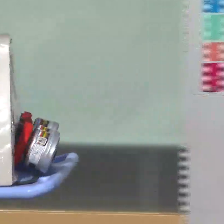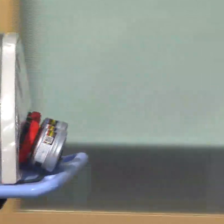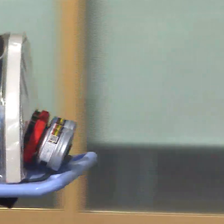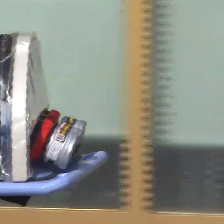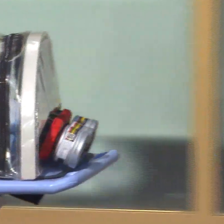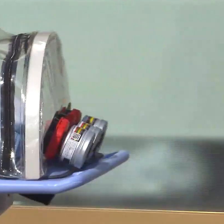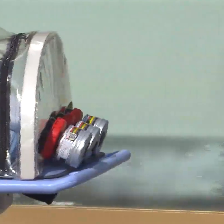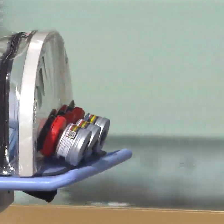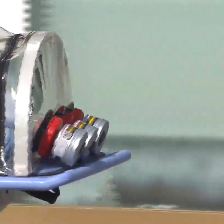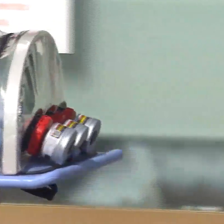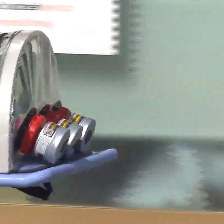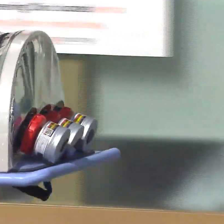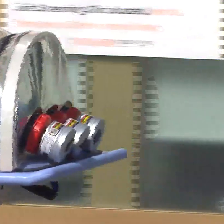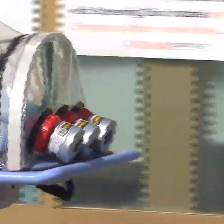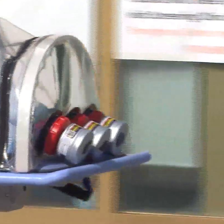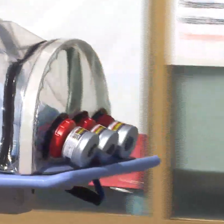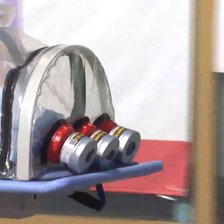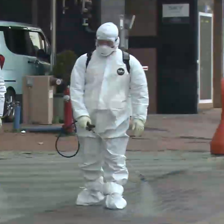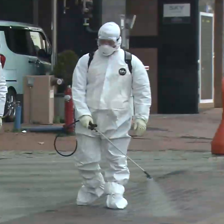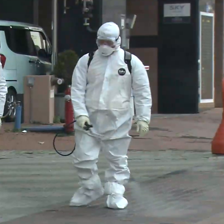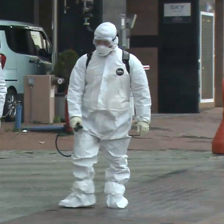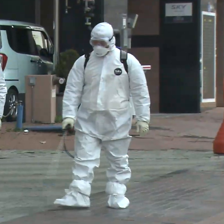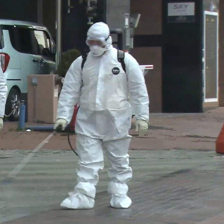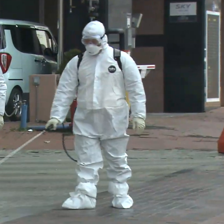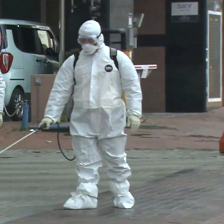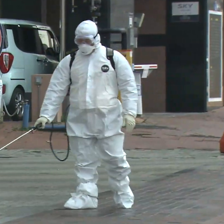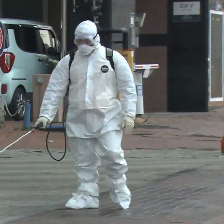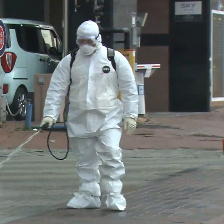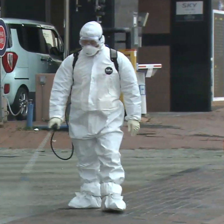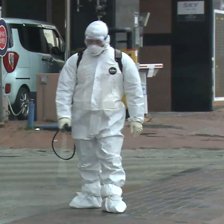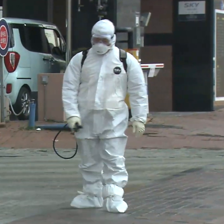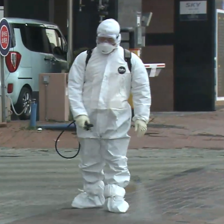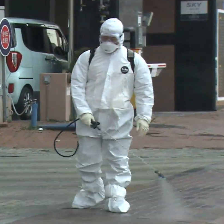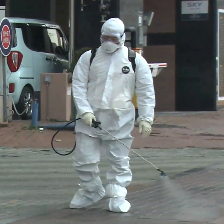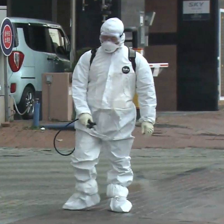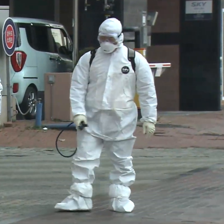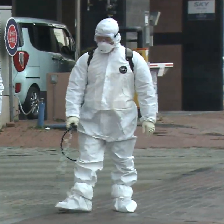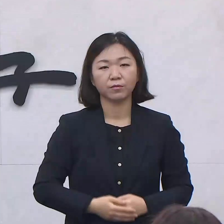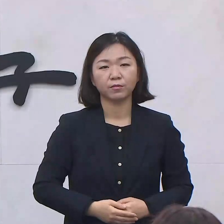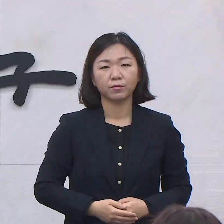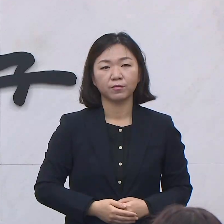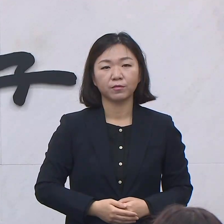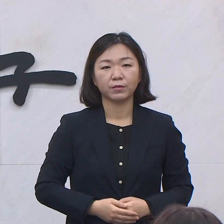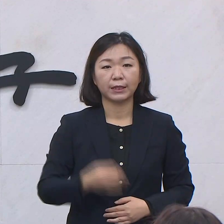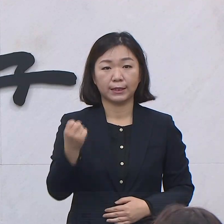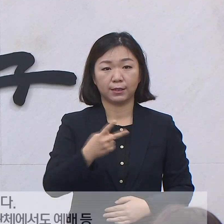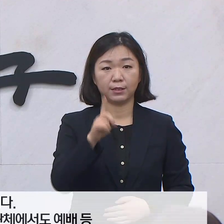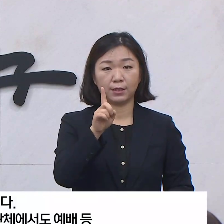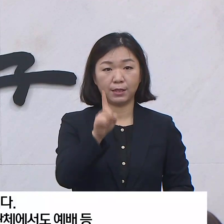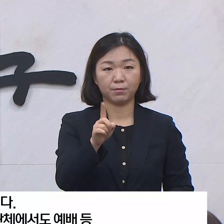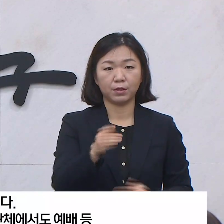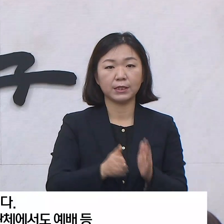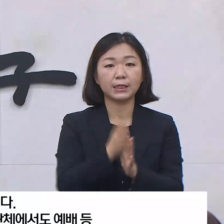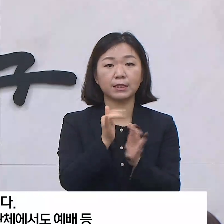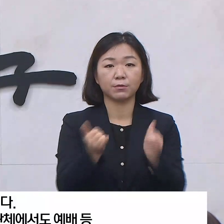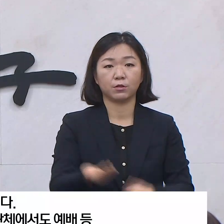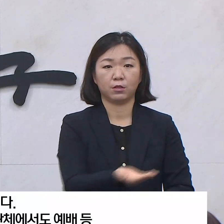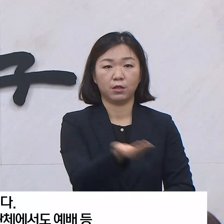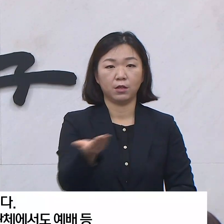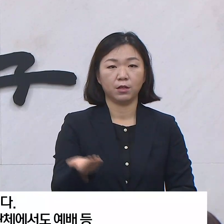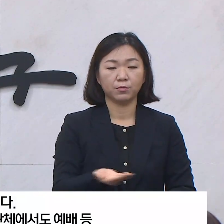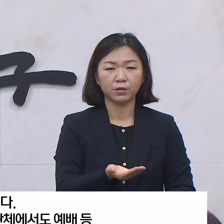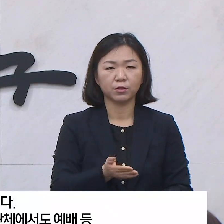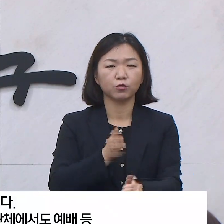지방정부는 코로나19를 막기 위해 시민들에게 외출 자제를 호소하고 있습니다. 다시 한번 시민 여러분께